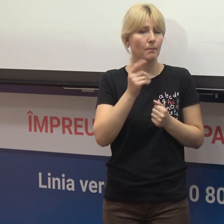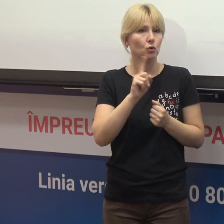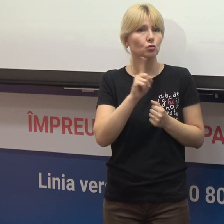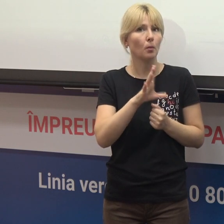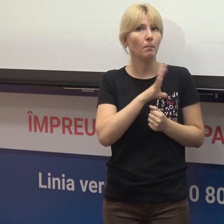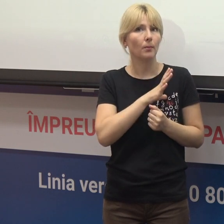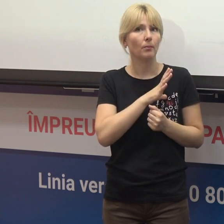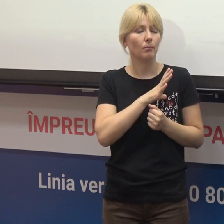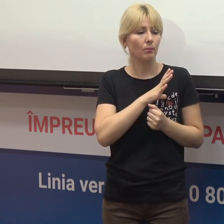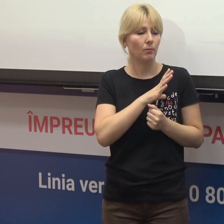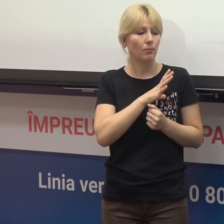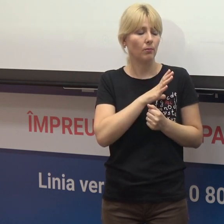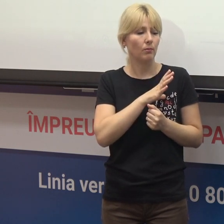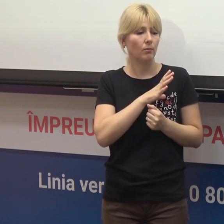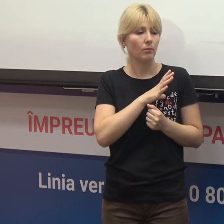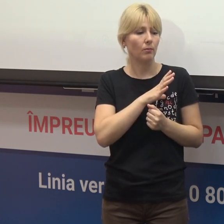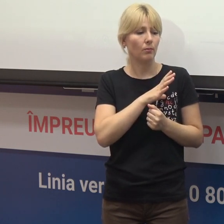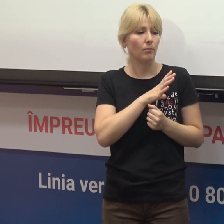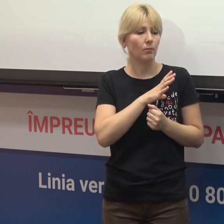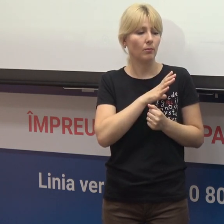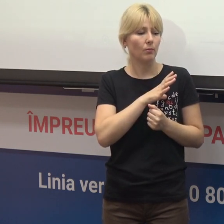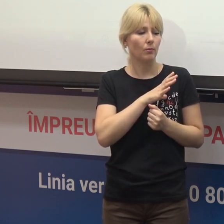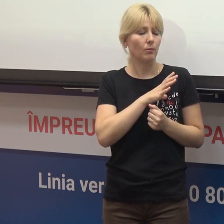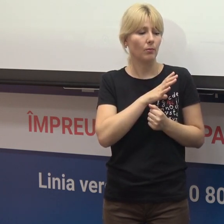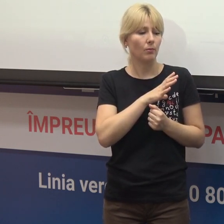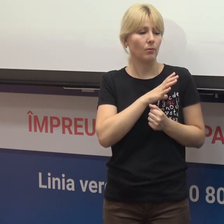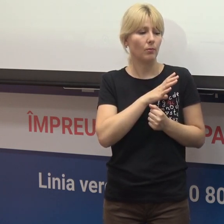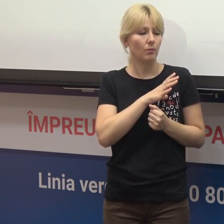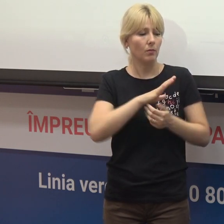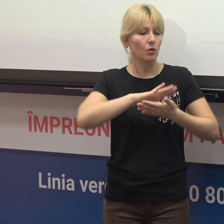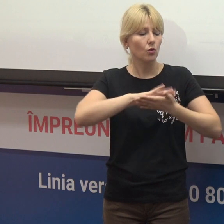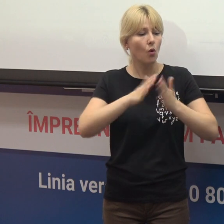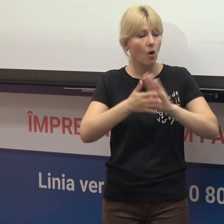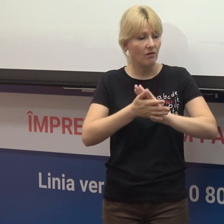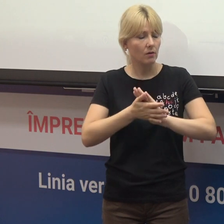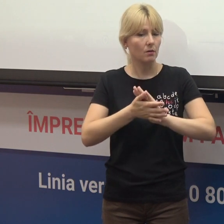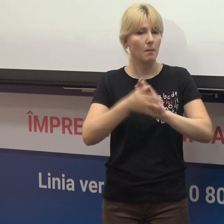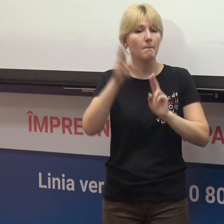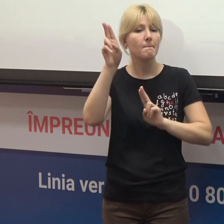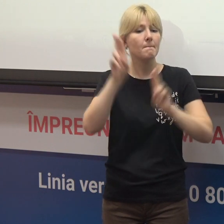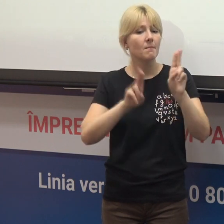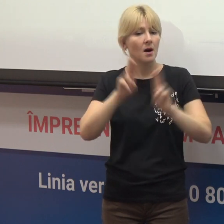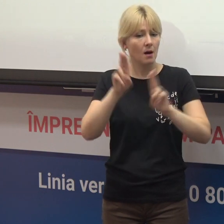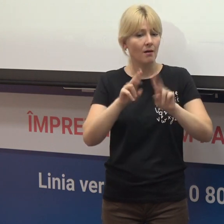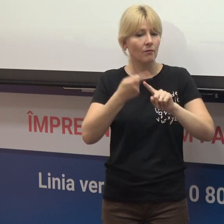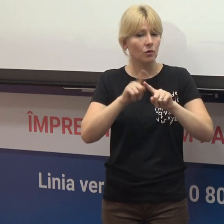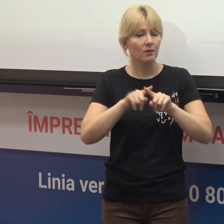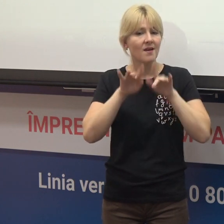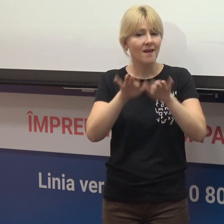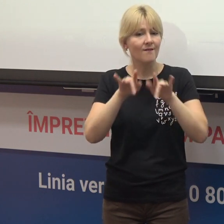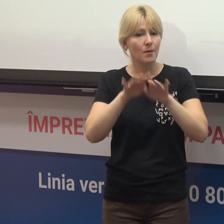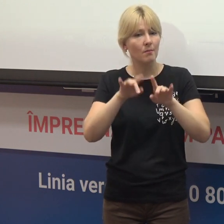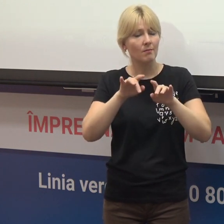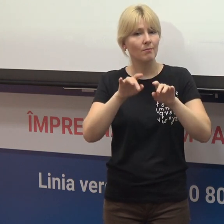fie desfășurate în contextul sau cu condiția, vă zic că